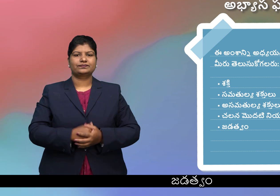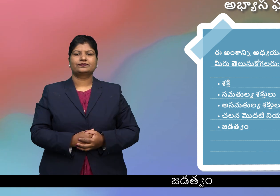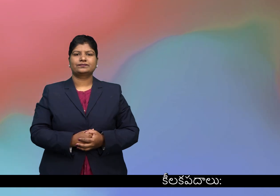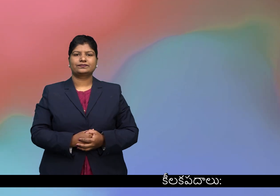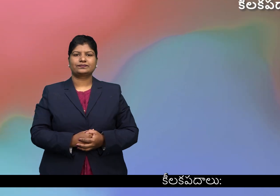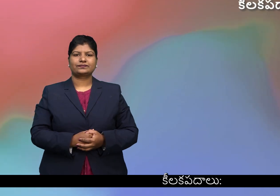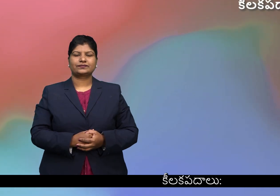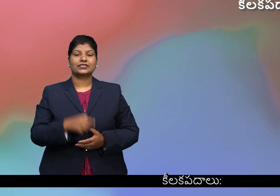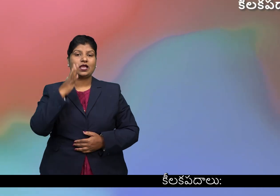కీలక పదాలు: